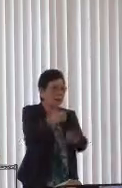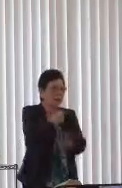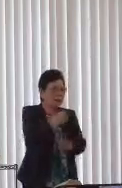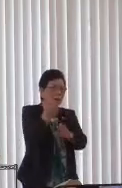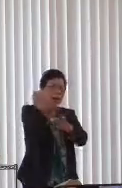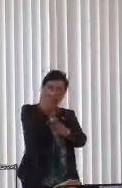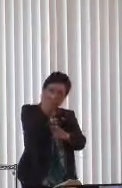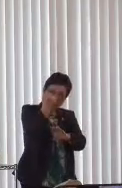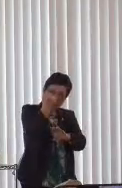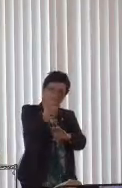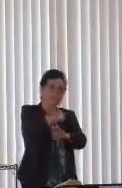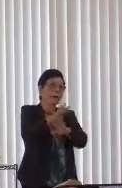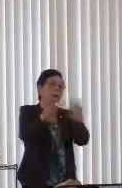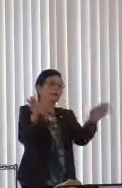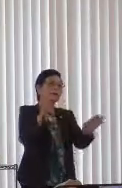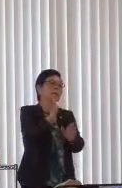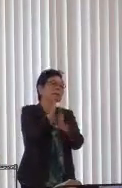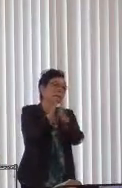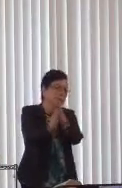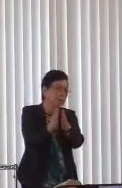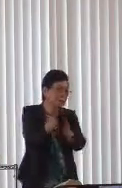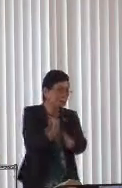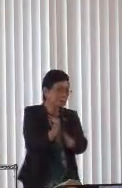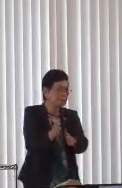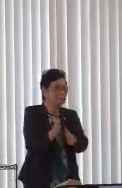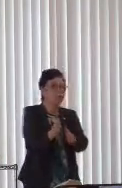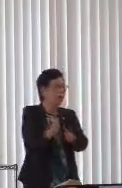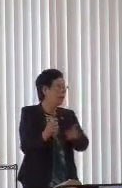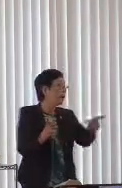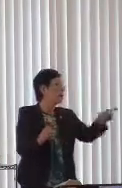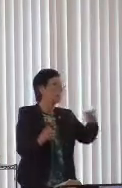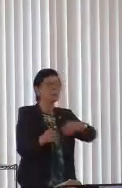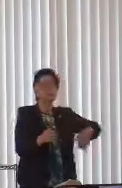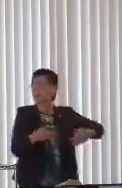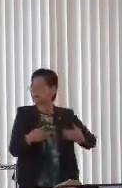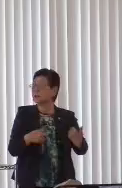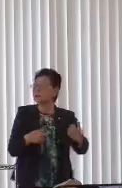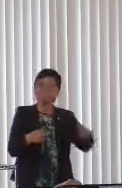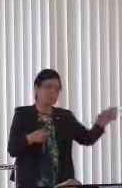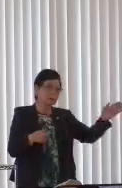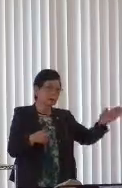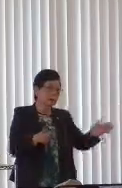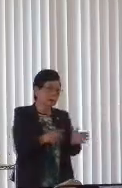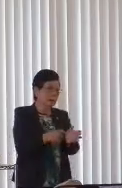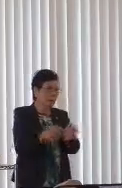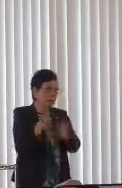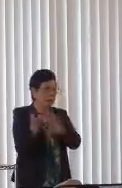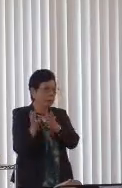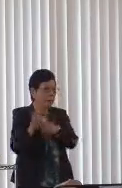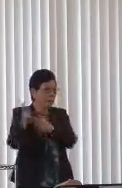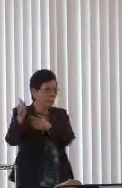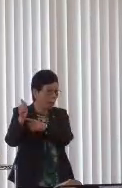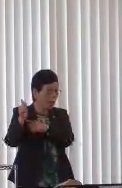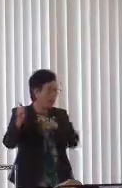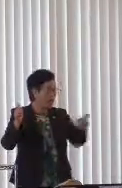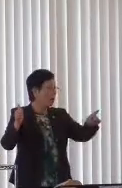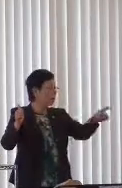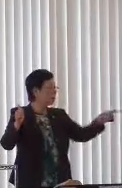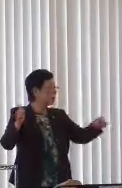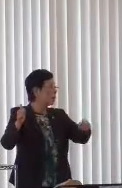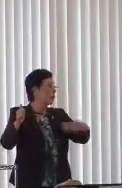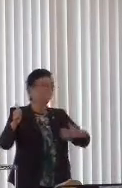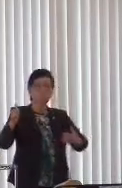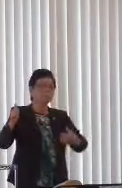く、私はお前たちを知らないと答えた。だから目を覚ましていなさい、あなた方はその